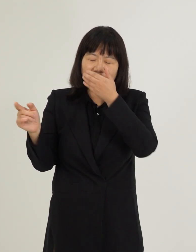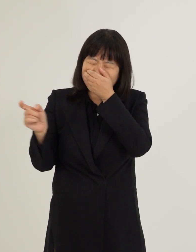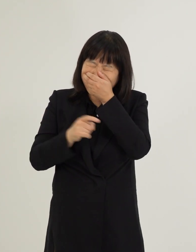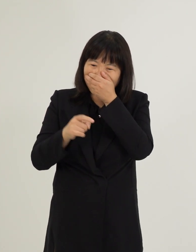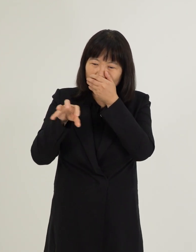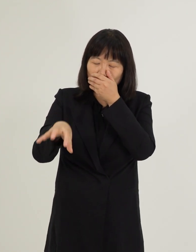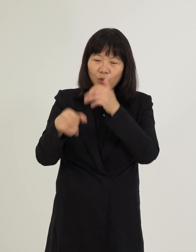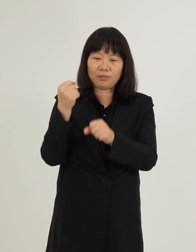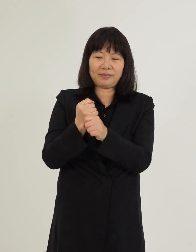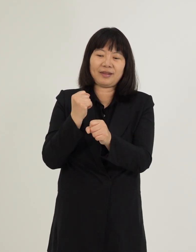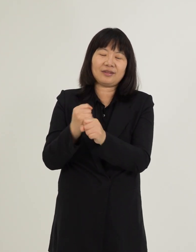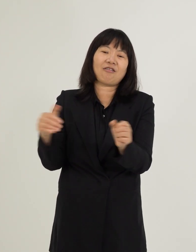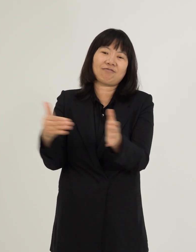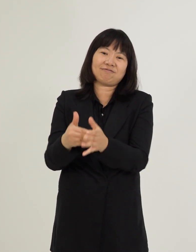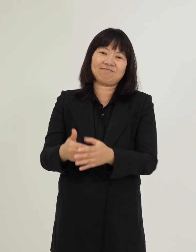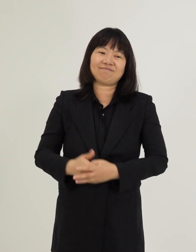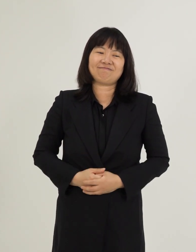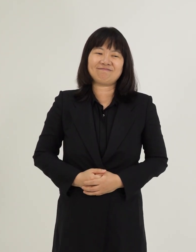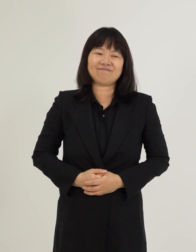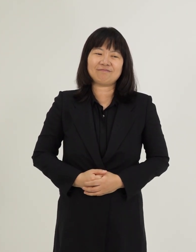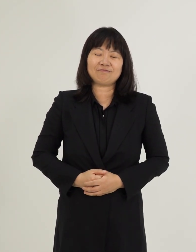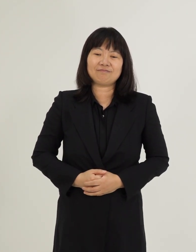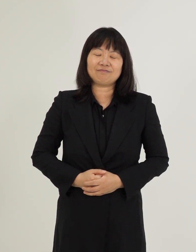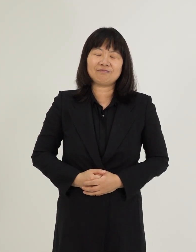소굴을 만드는도다 하시니라. 네,